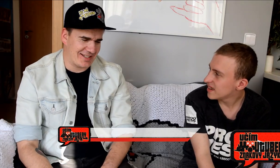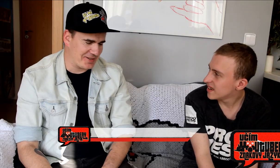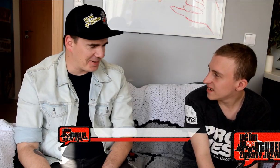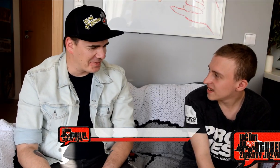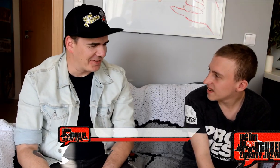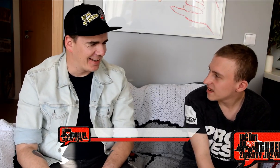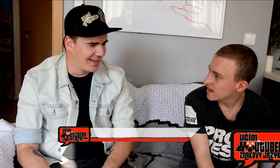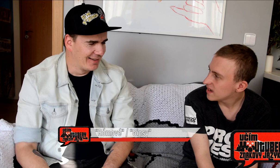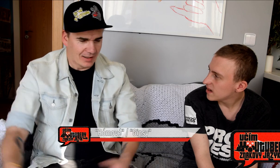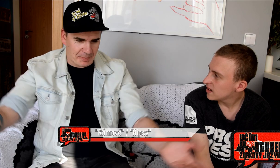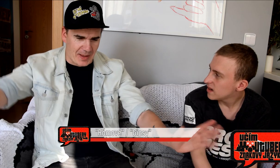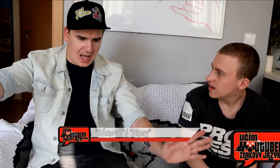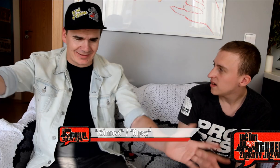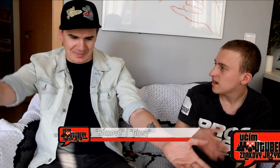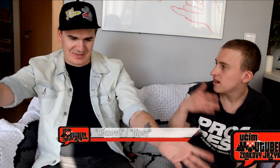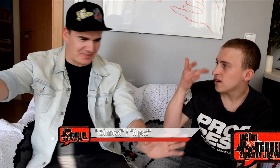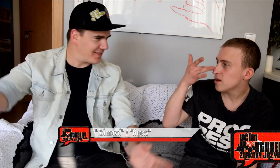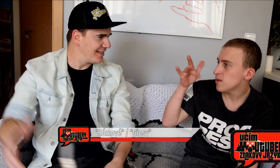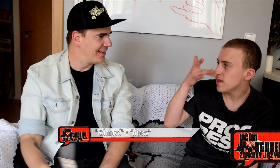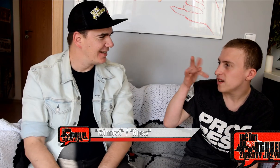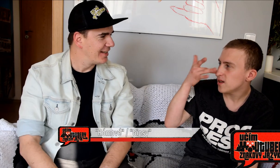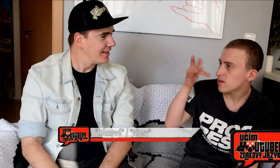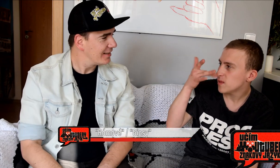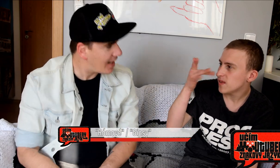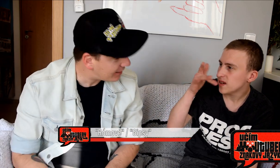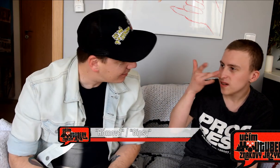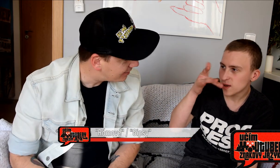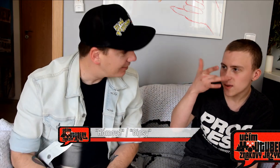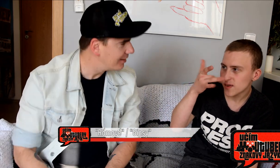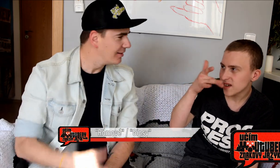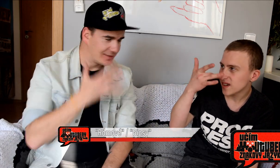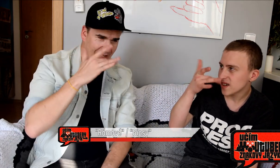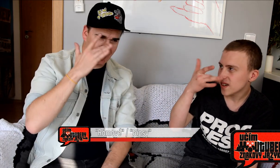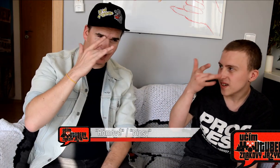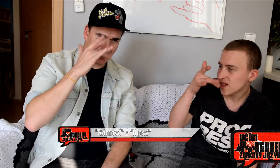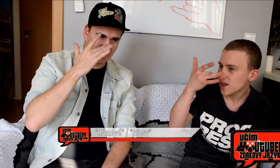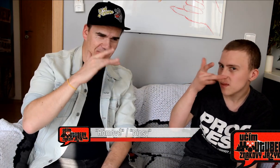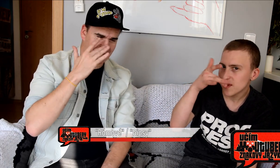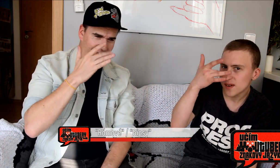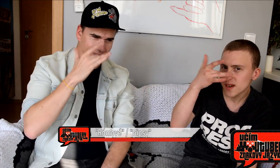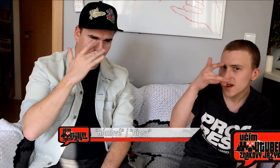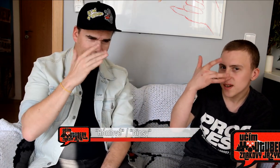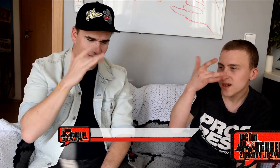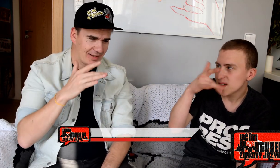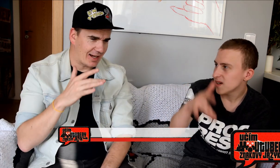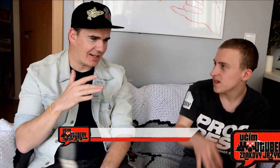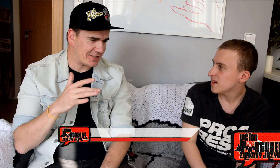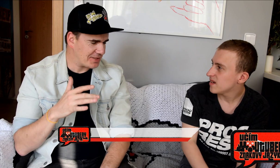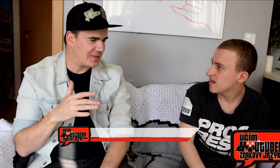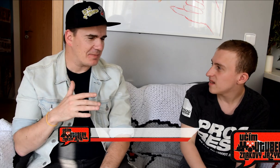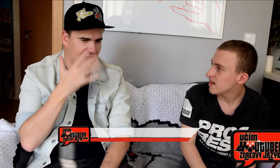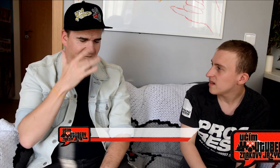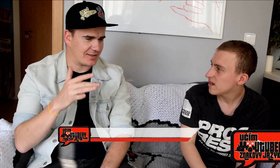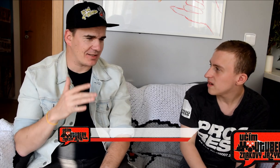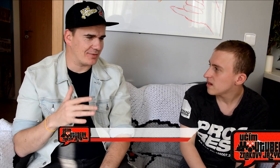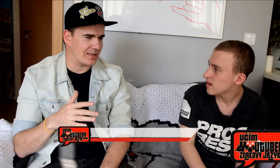Jak se řeknou Romové? Opa! Cip. Romové. Jak? Romové. Takhle? Jo, Romové. Proč takhle? A jak se řeknou jiný menšin? Jak se řeknou